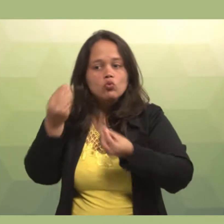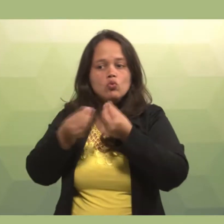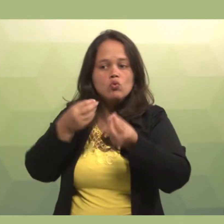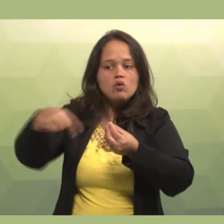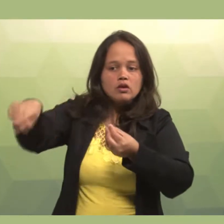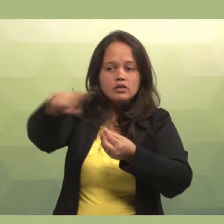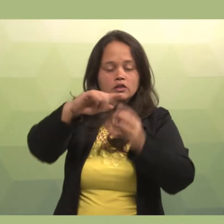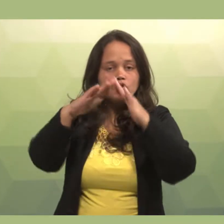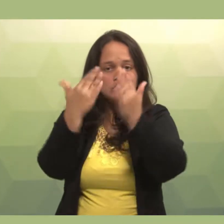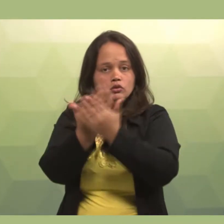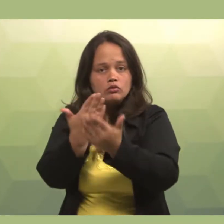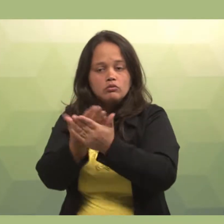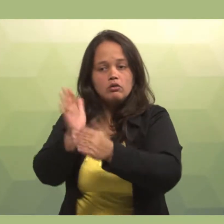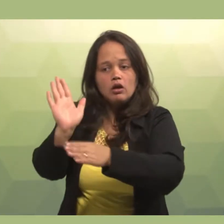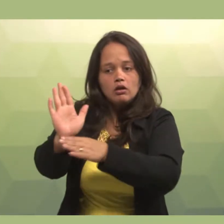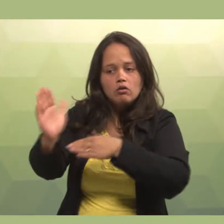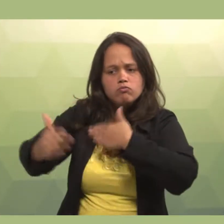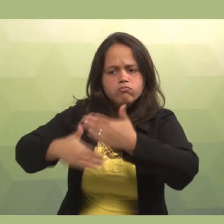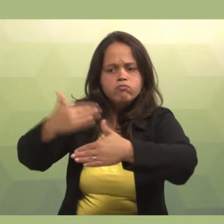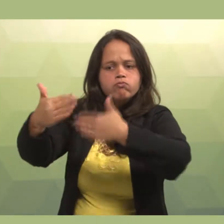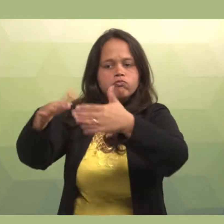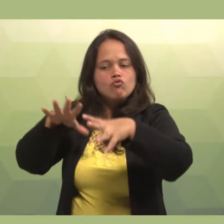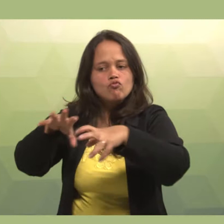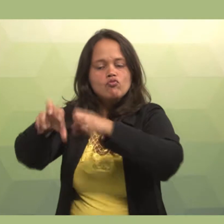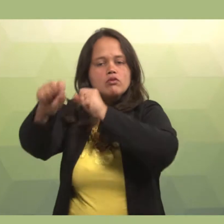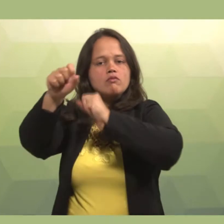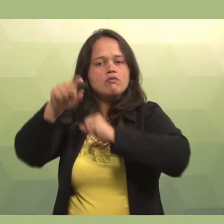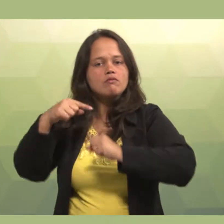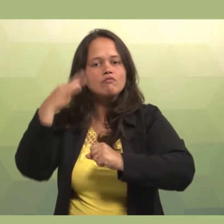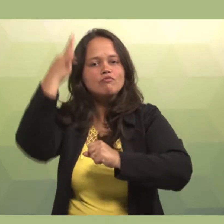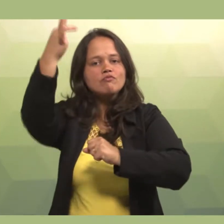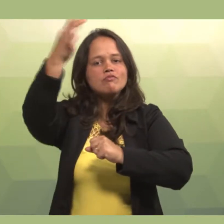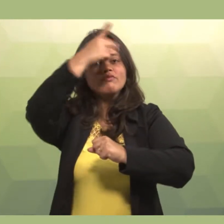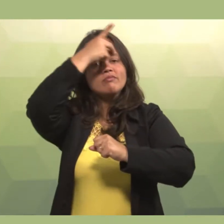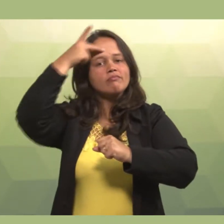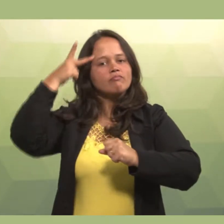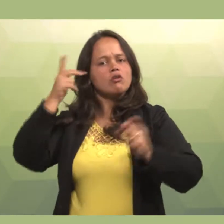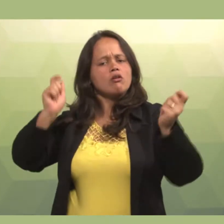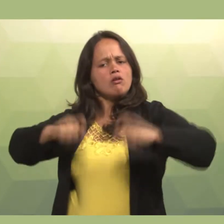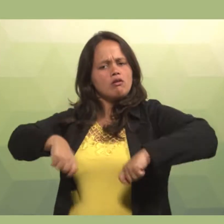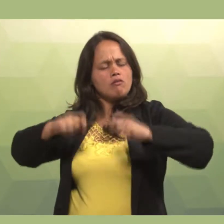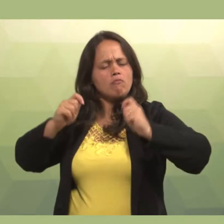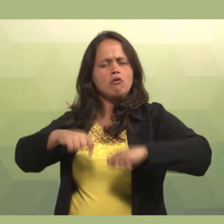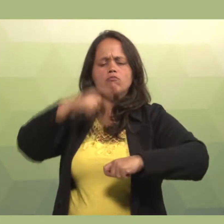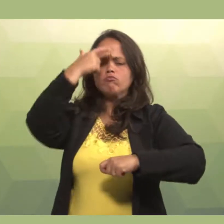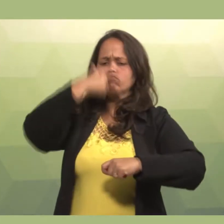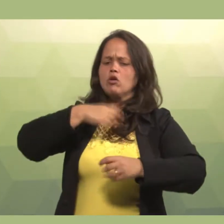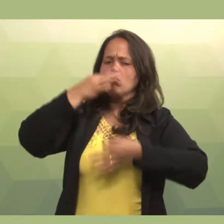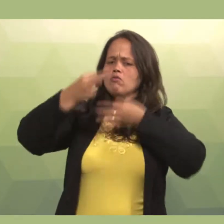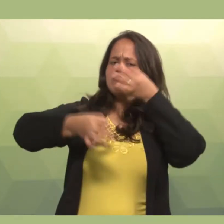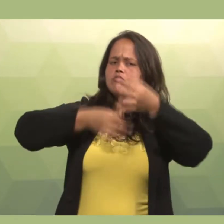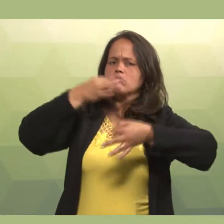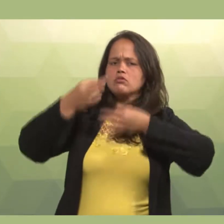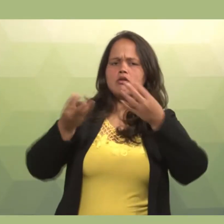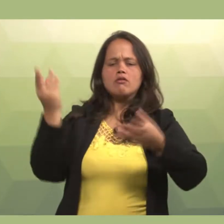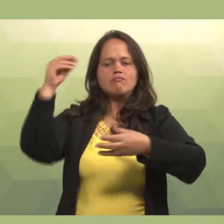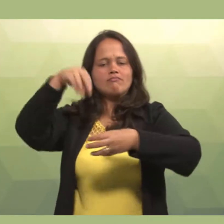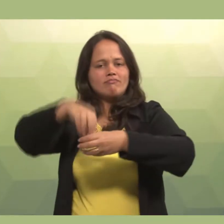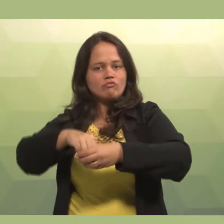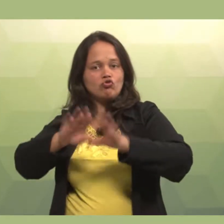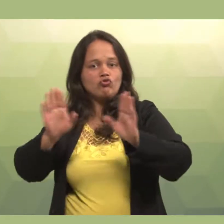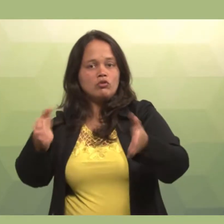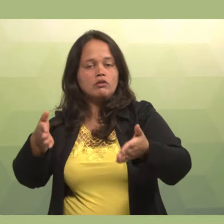a formação de pessoas capazes de analisar criticamente a realidade na qual estão inseridas e